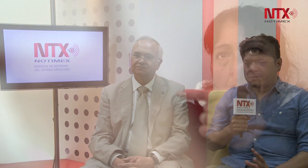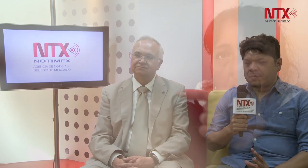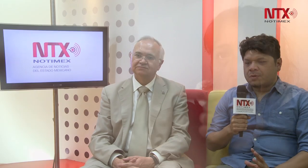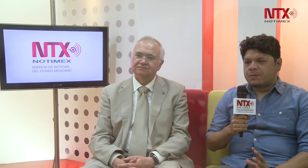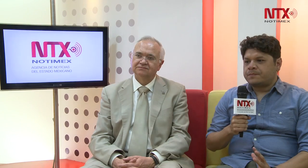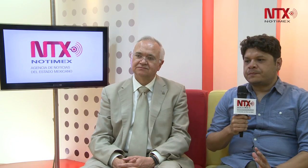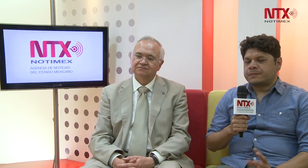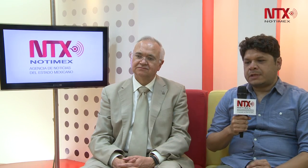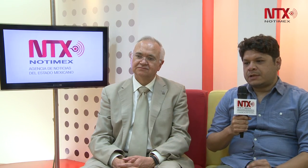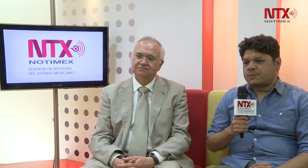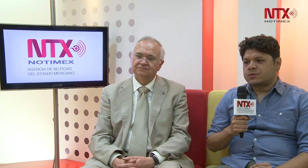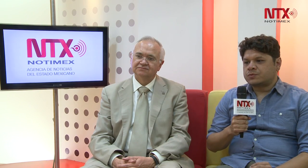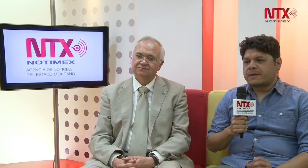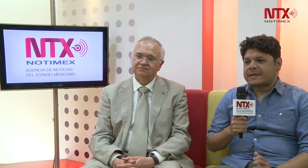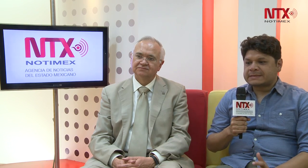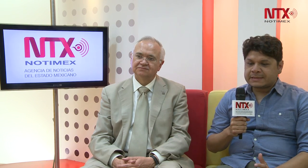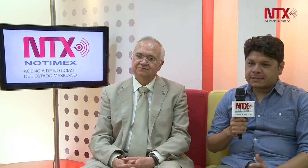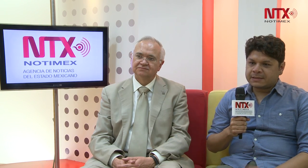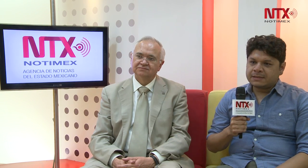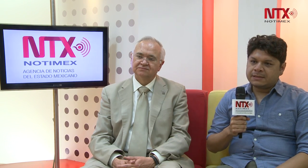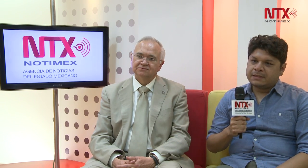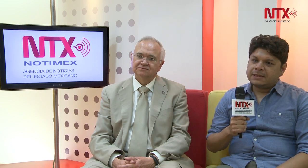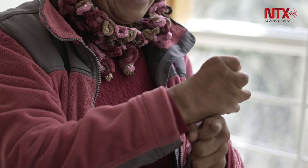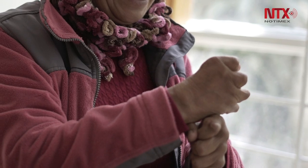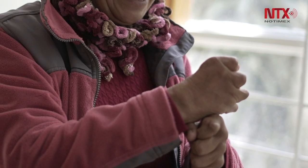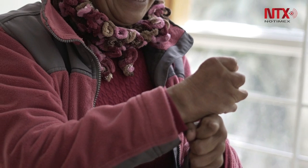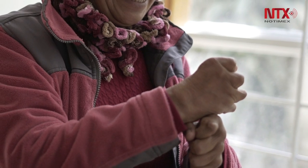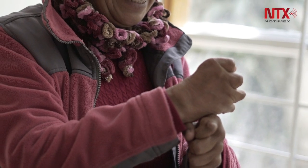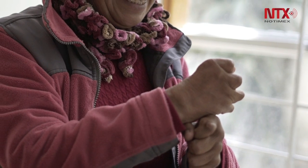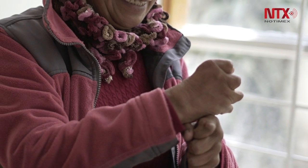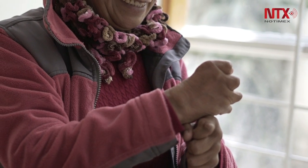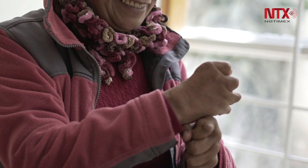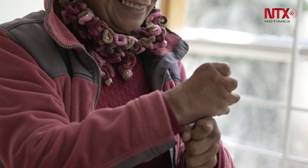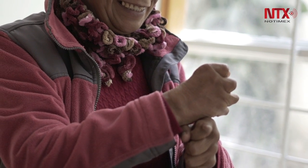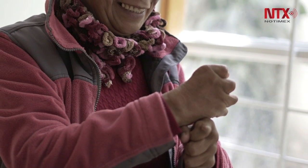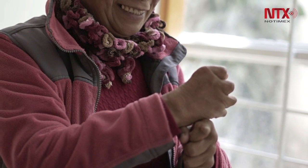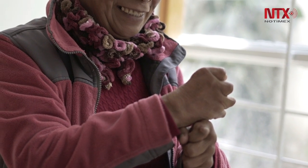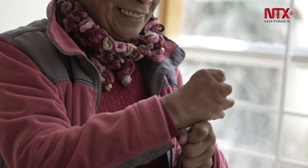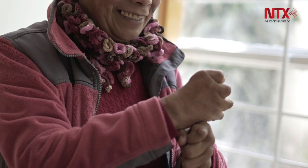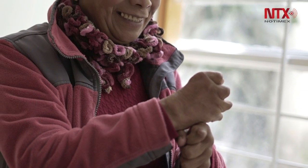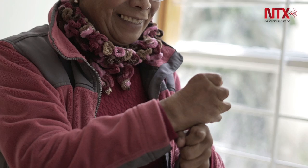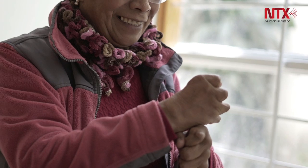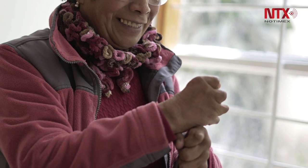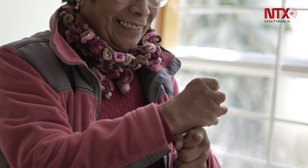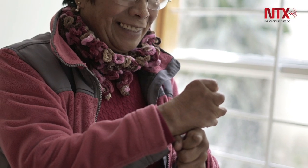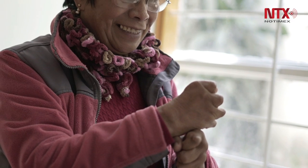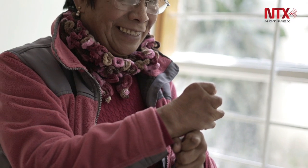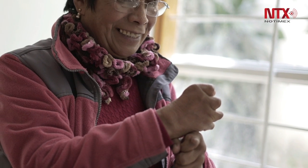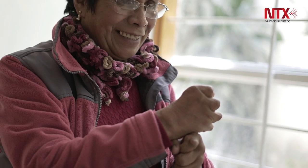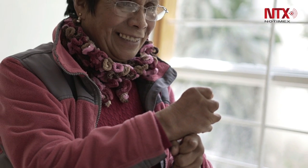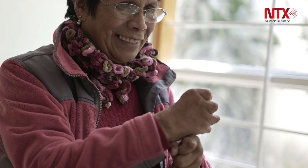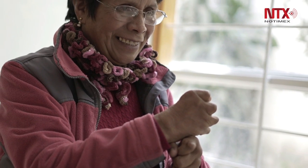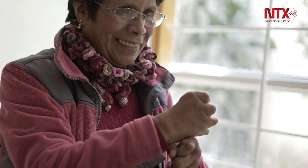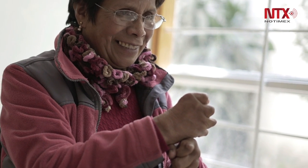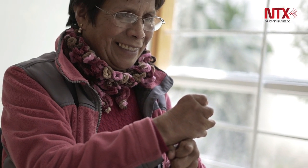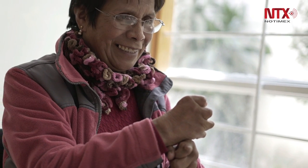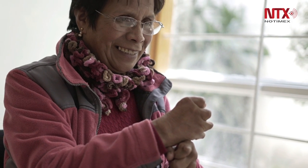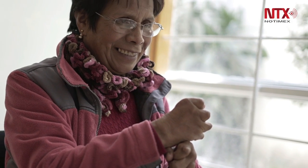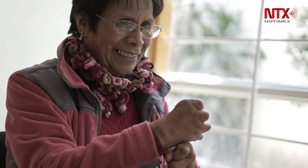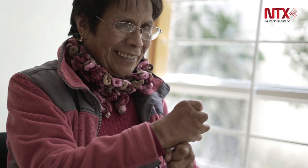ejemplo, tenemos una paciente, le contó un cuento a niños sordos, ¿no? Entonces para ella fue